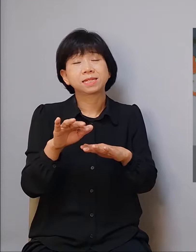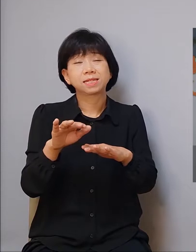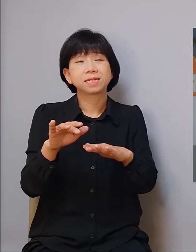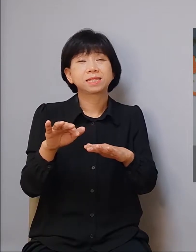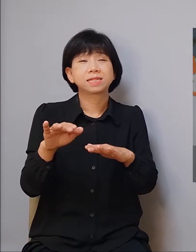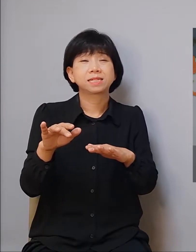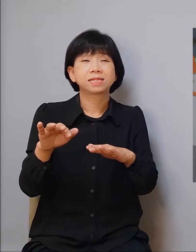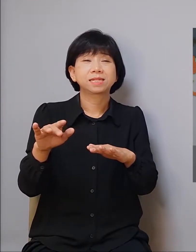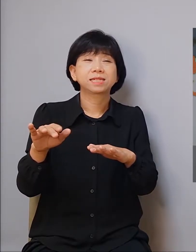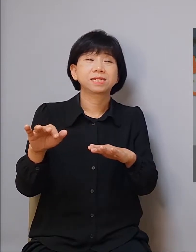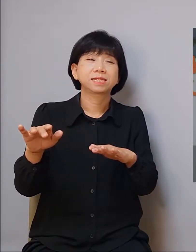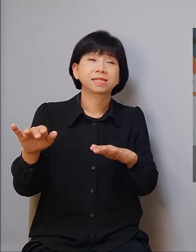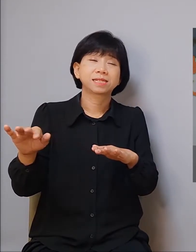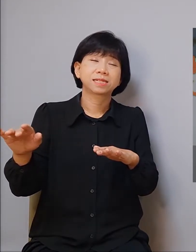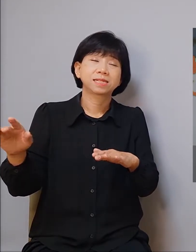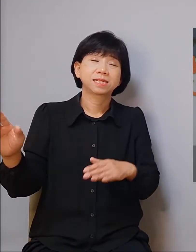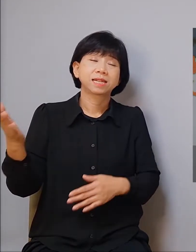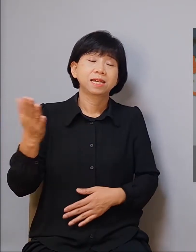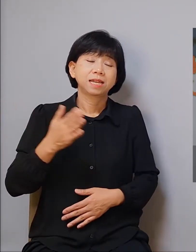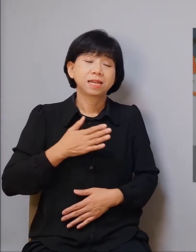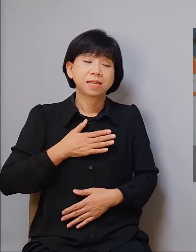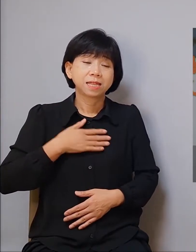넘치리